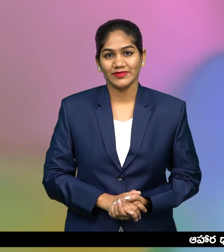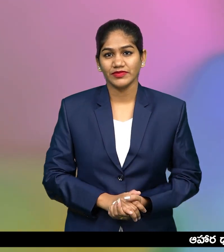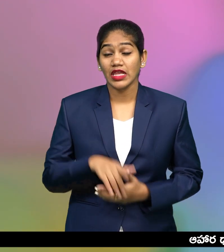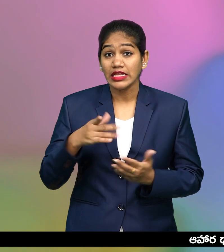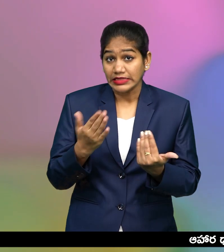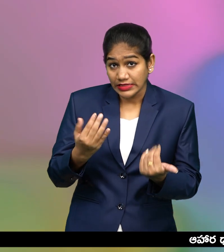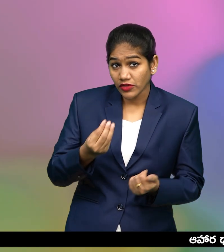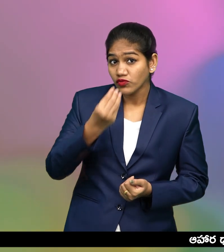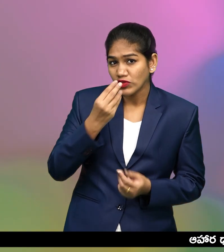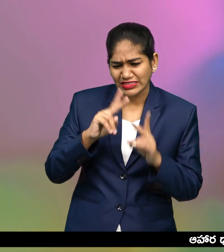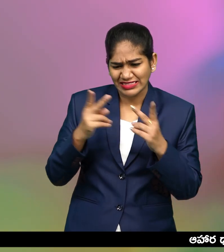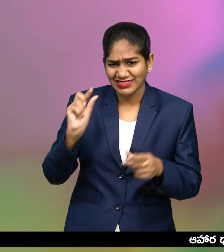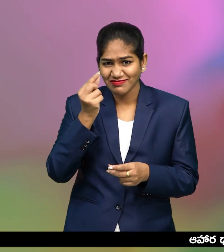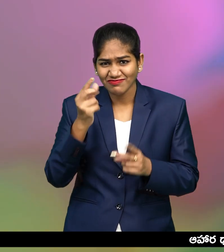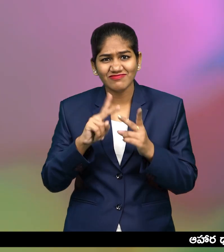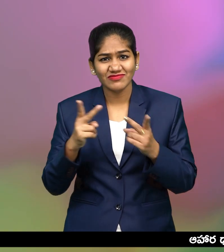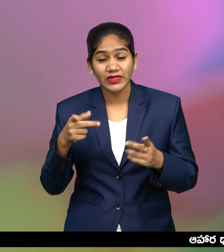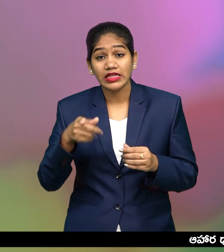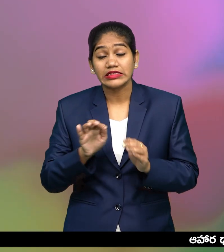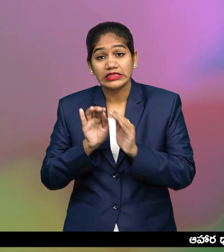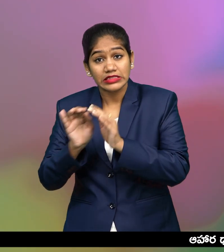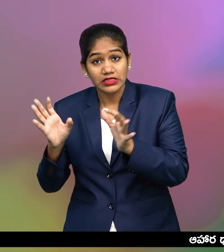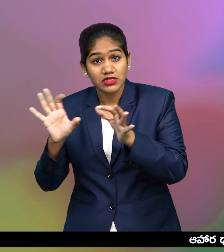ఆహార ధాన్యాల లభ్యత ఉత్పత్తి,